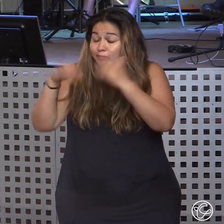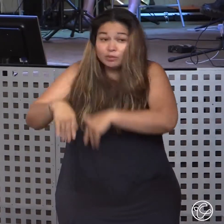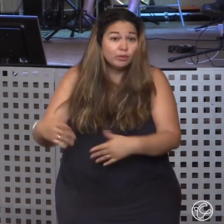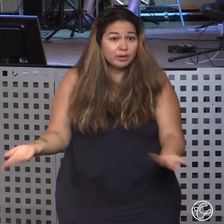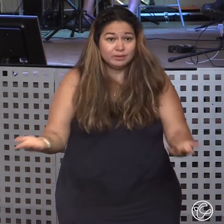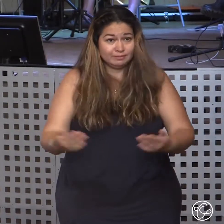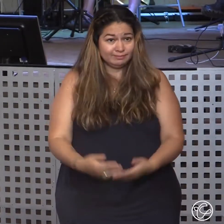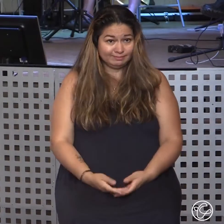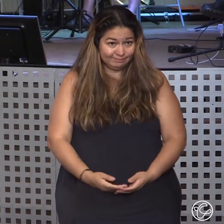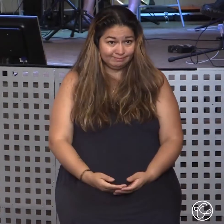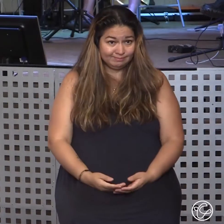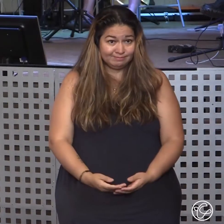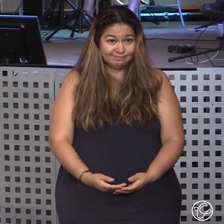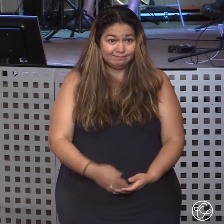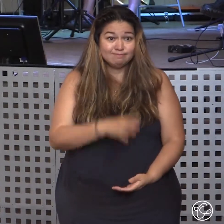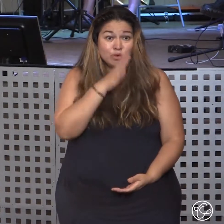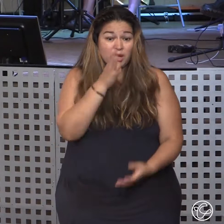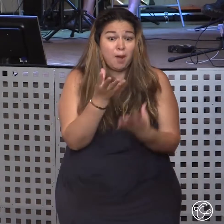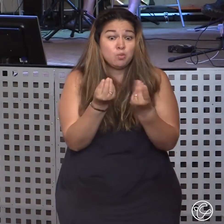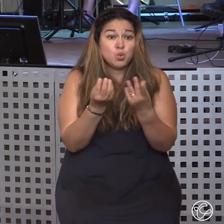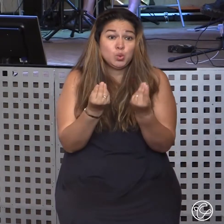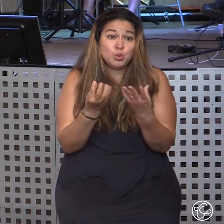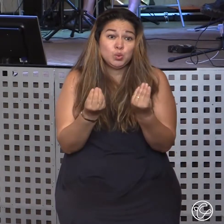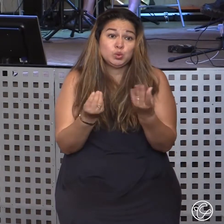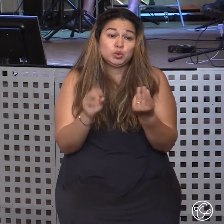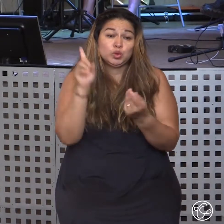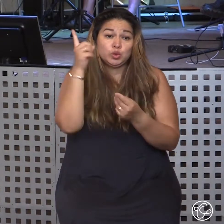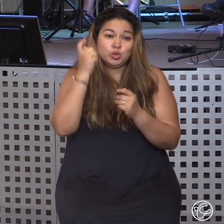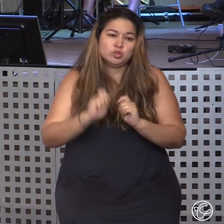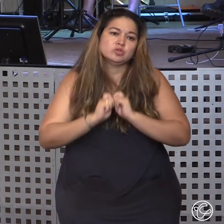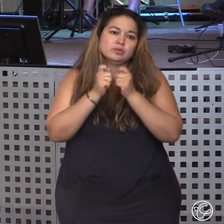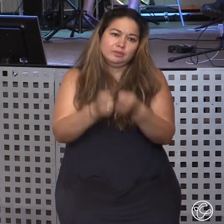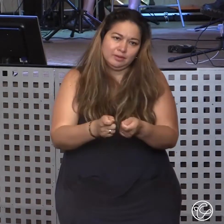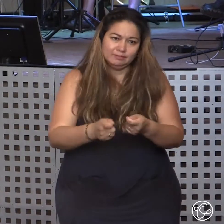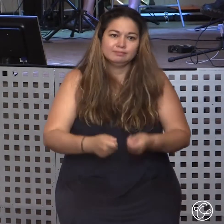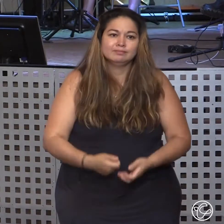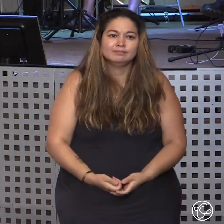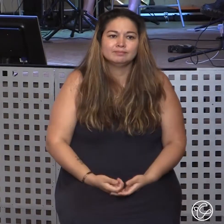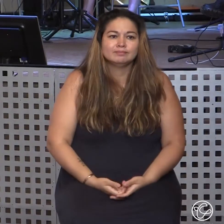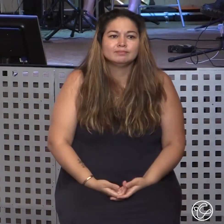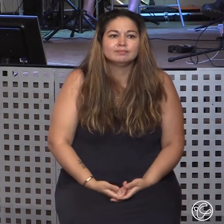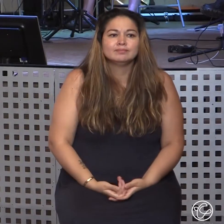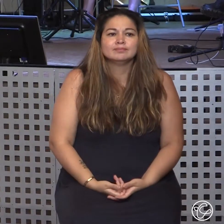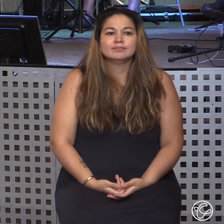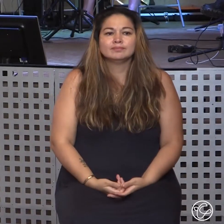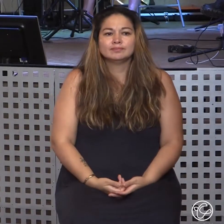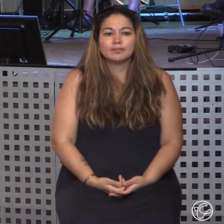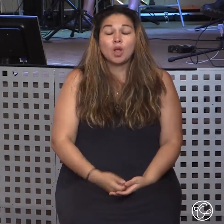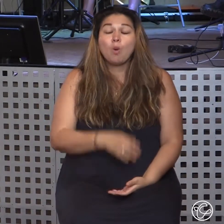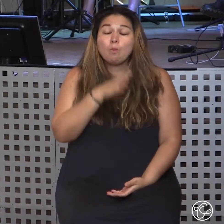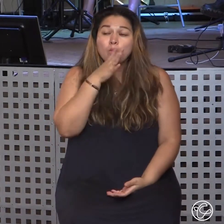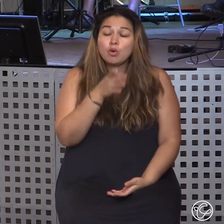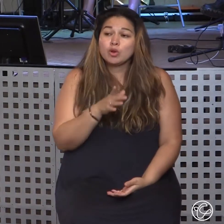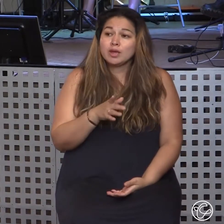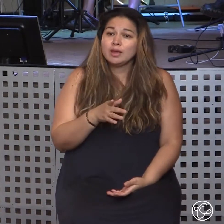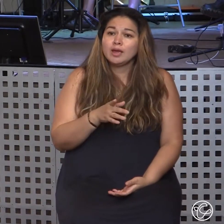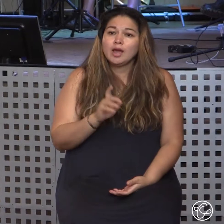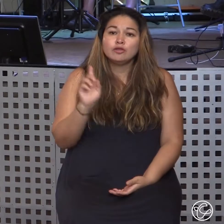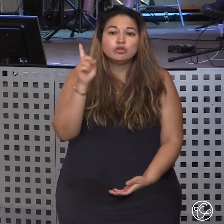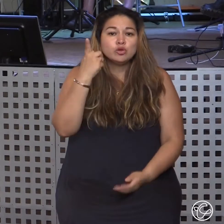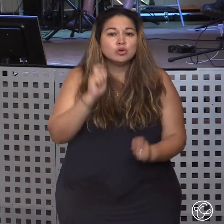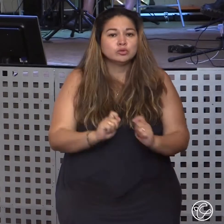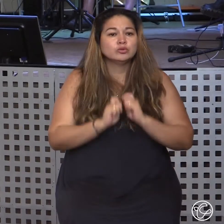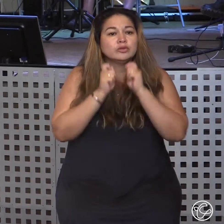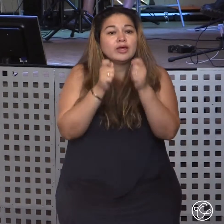que Él va a enviar una cosecha sobrenatural, de tal manera que sea como la arena del mar, va a haber dos